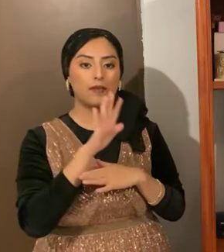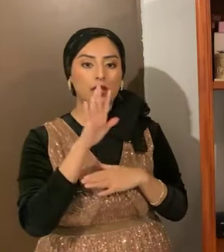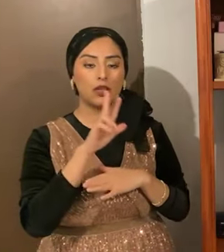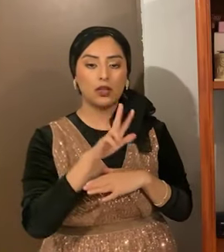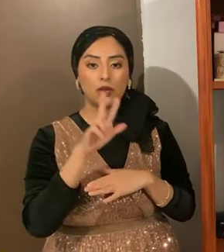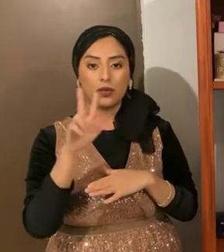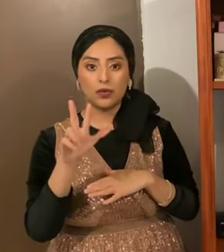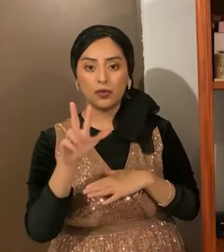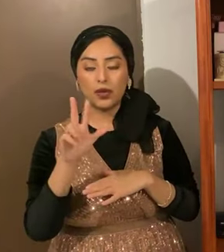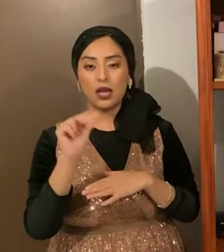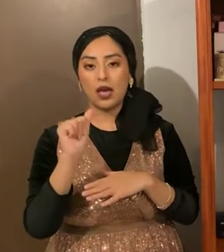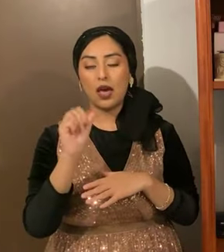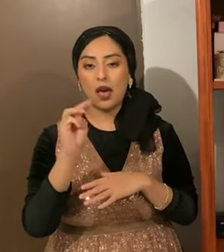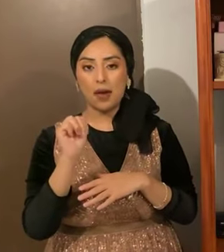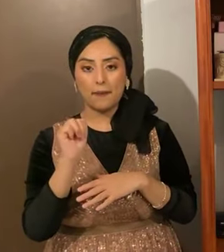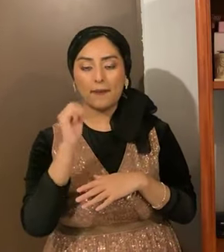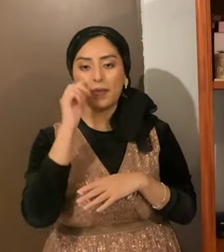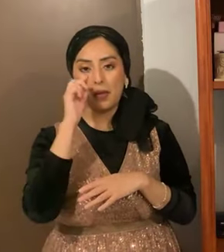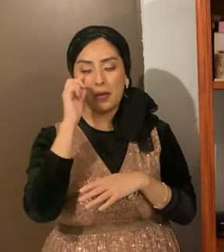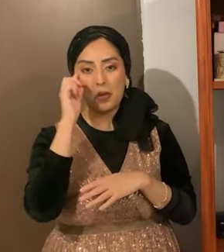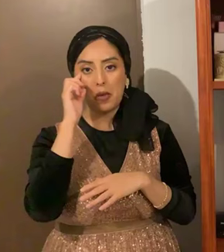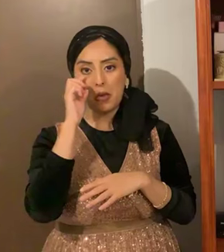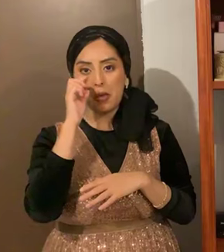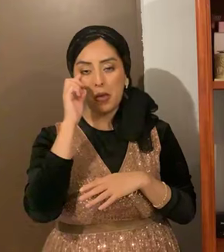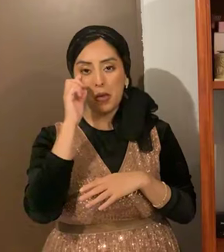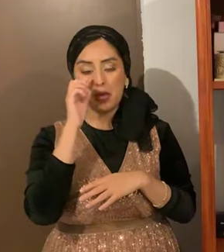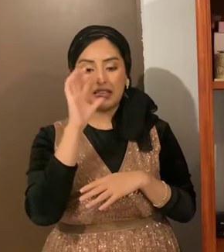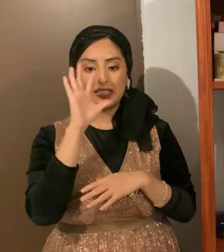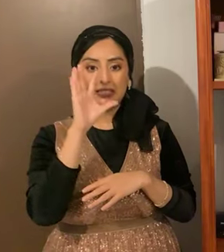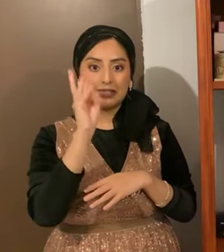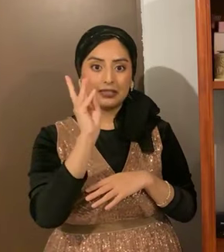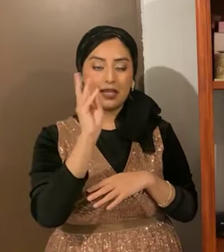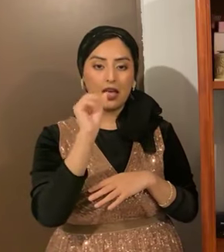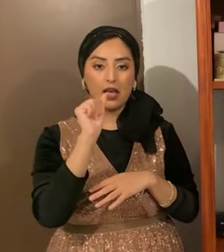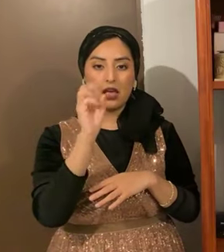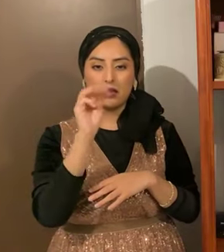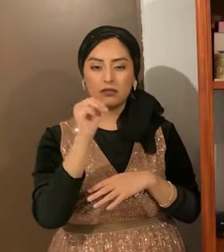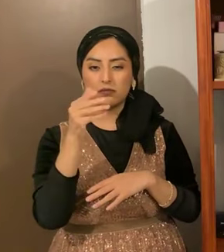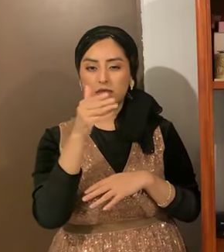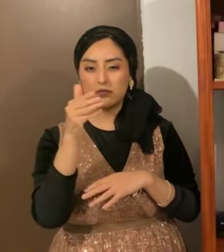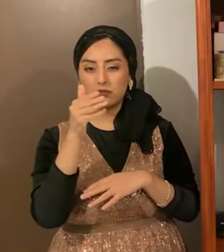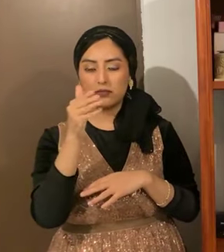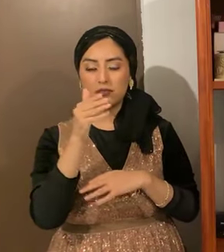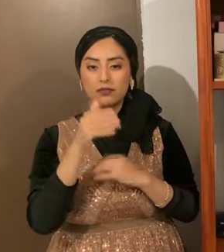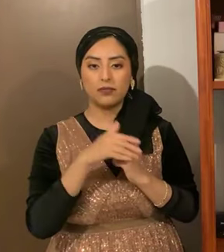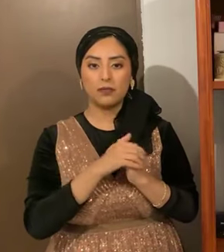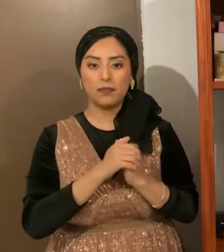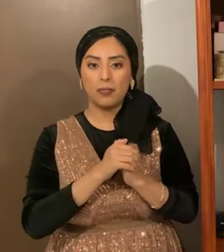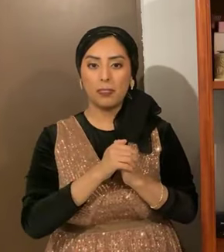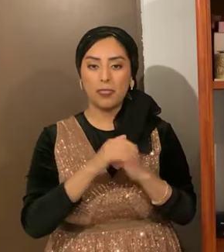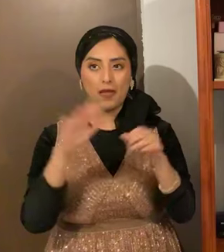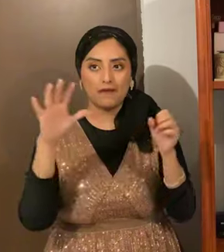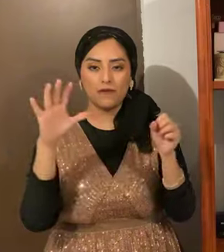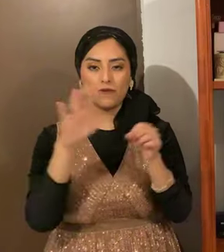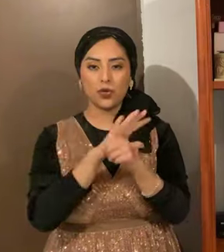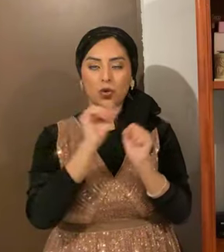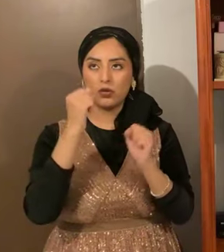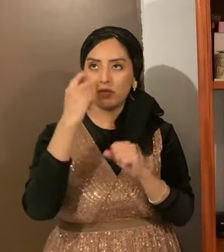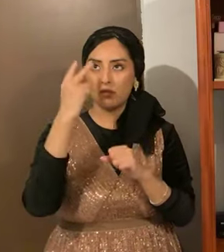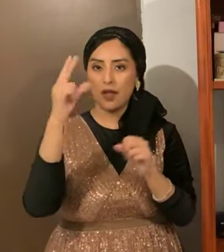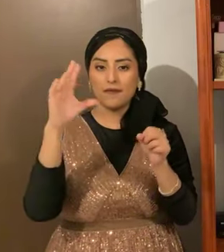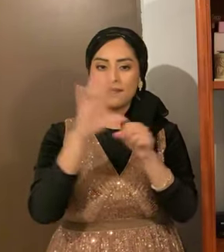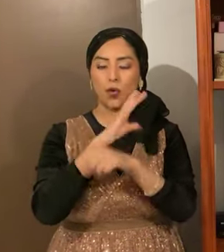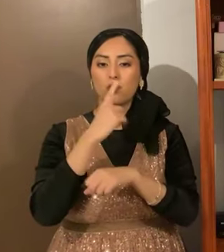5:33 de la mañana y a las 6 de la mañana, más o menos, ¿sí?, será el total.